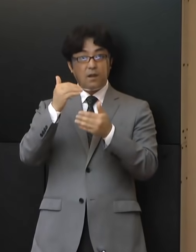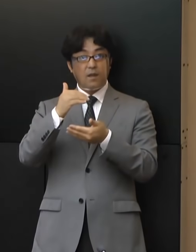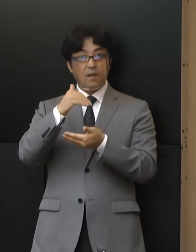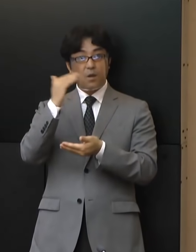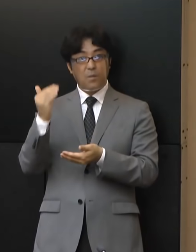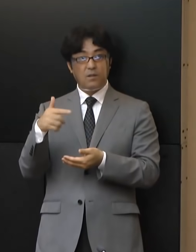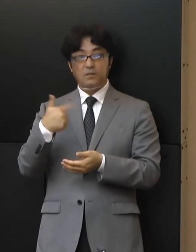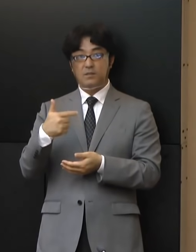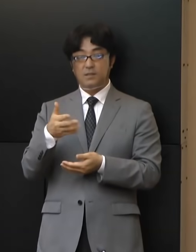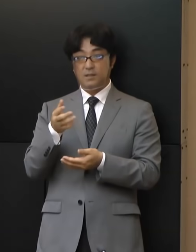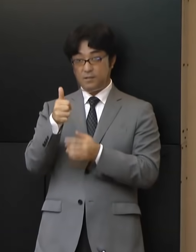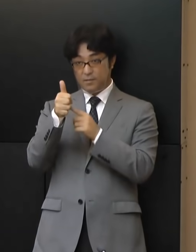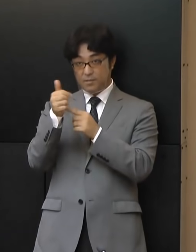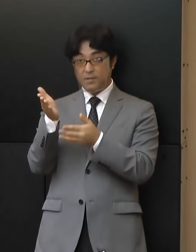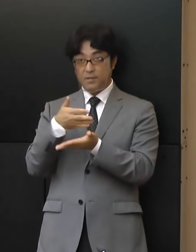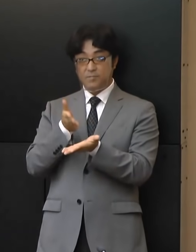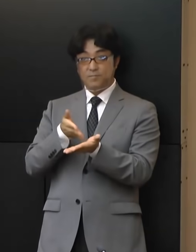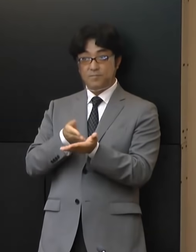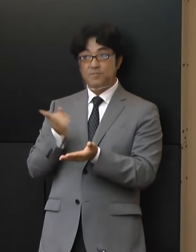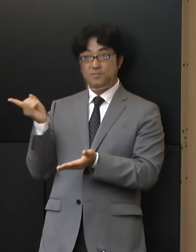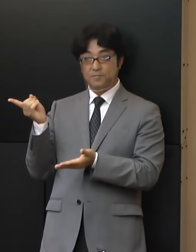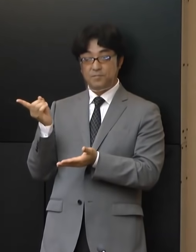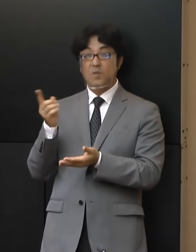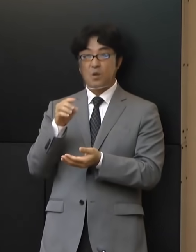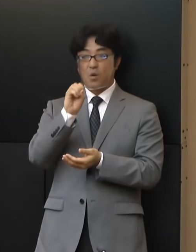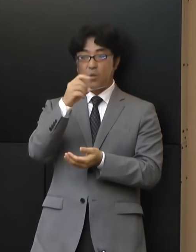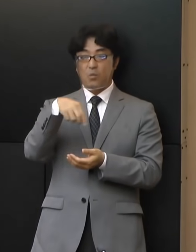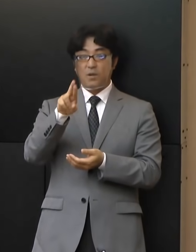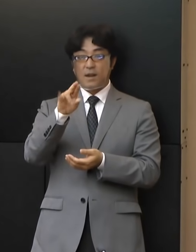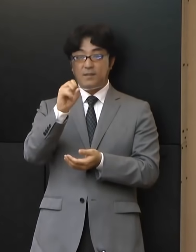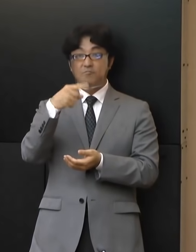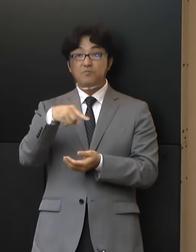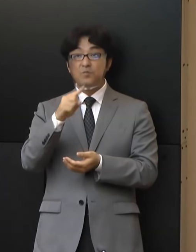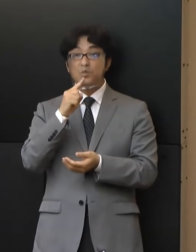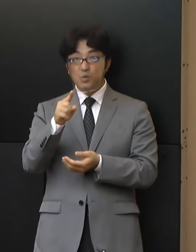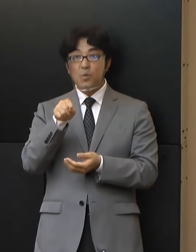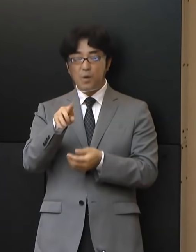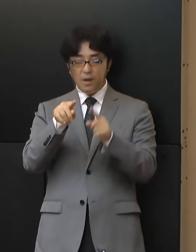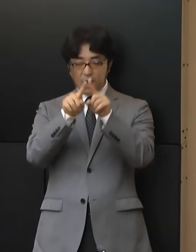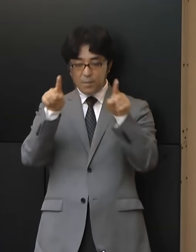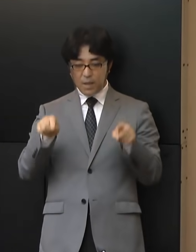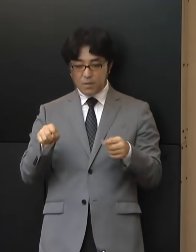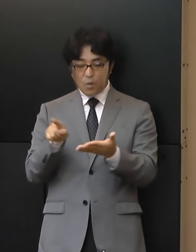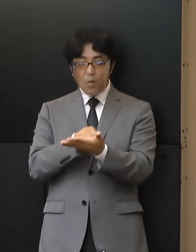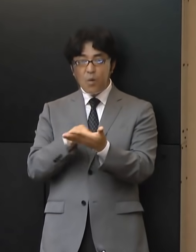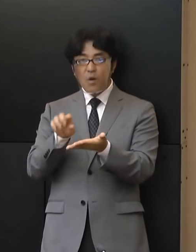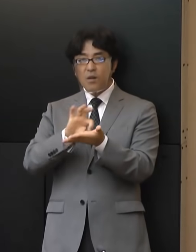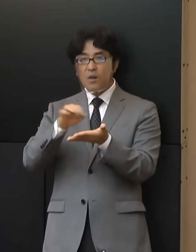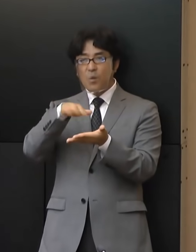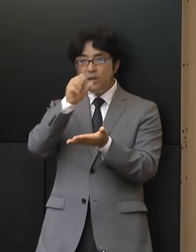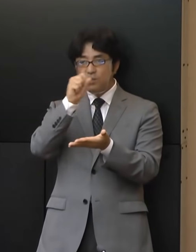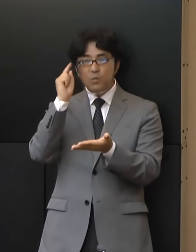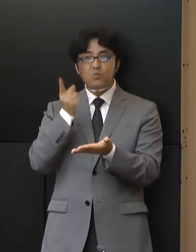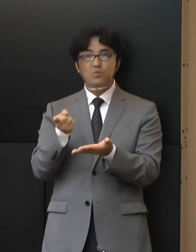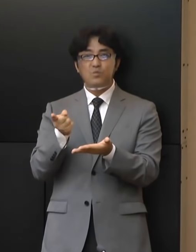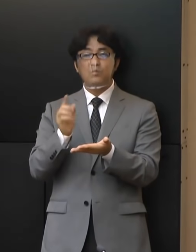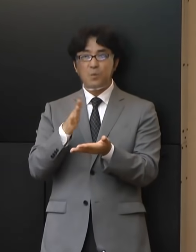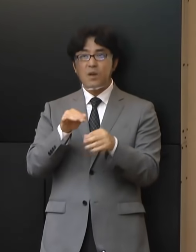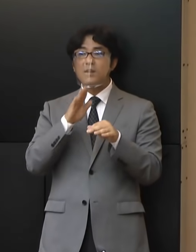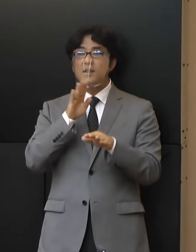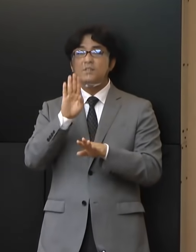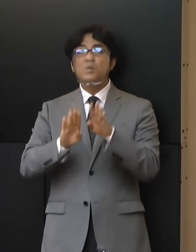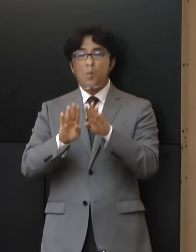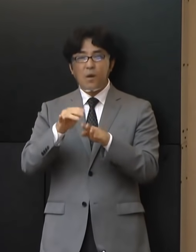教え ていただ け ます か。はい、 高見先生、先にお願い していいですか。オンラインというのは、iPad などでビデオ通話でできるのが私も理想だと思いますけども、実態としては電話再診が行われ